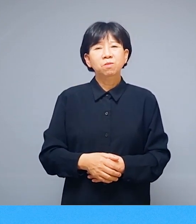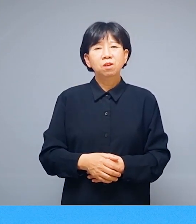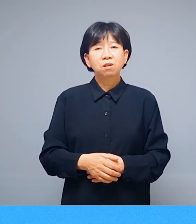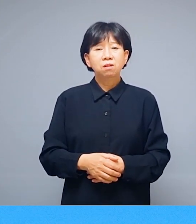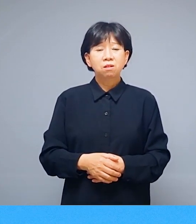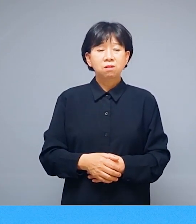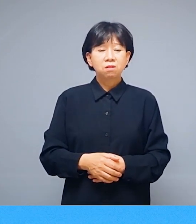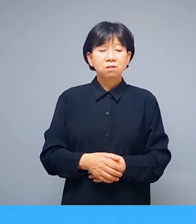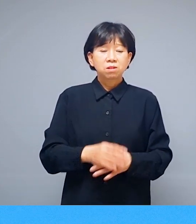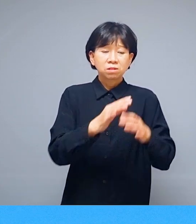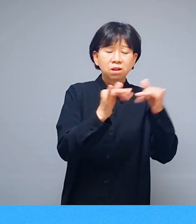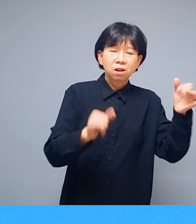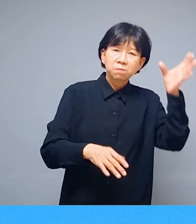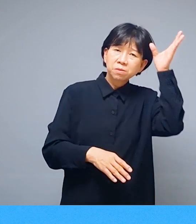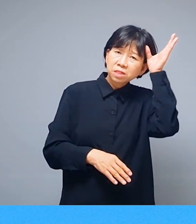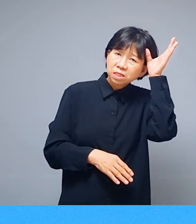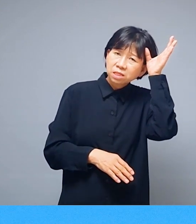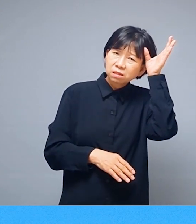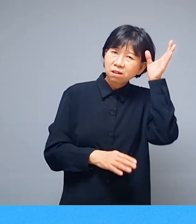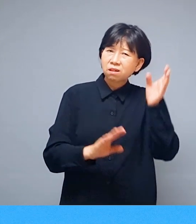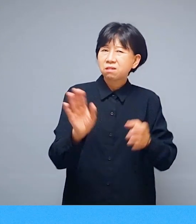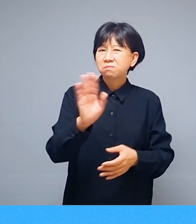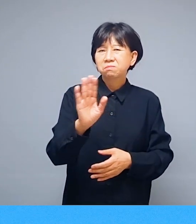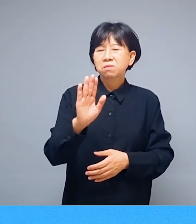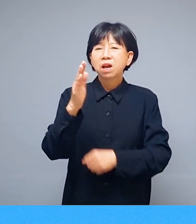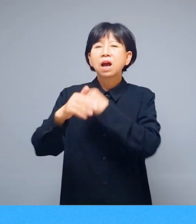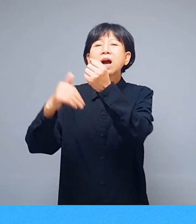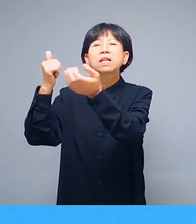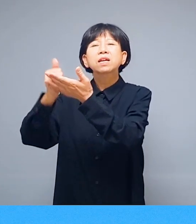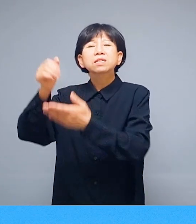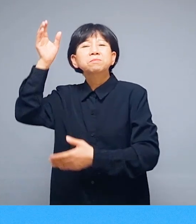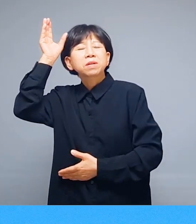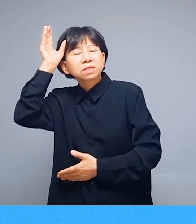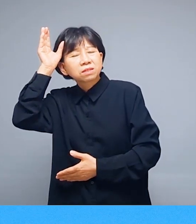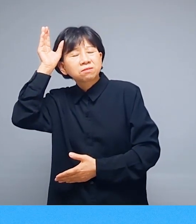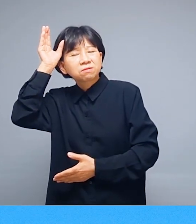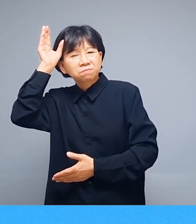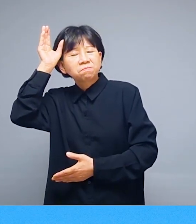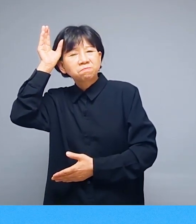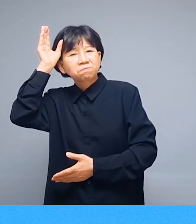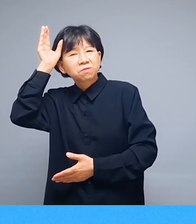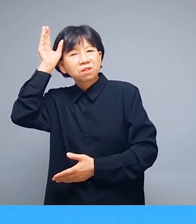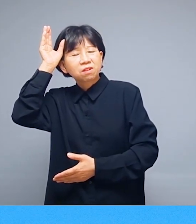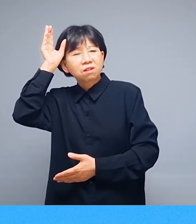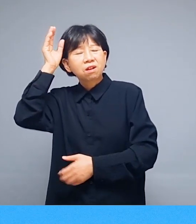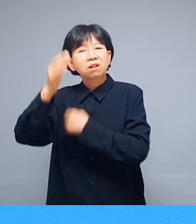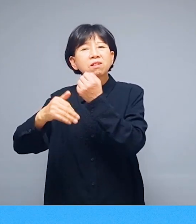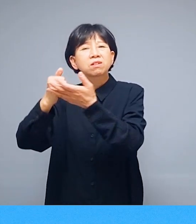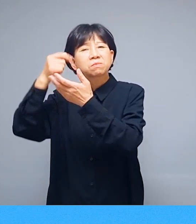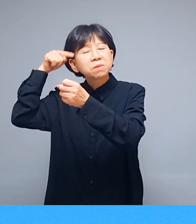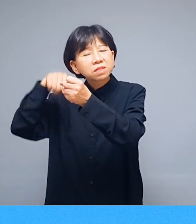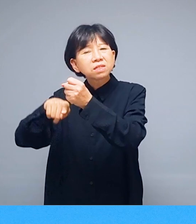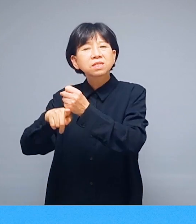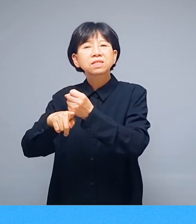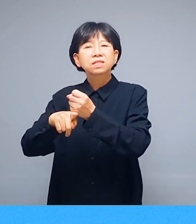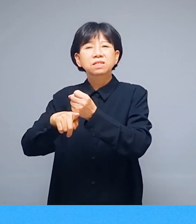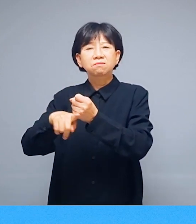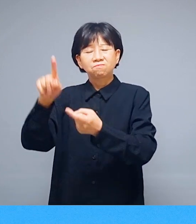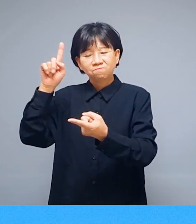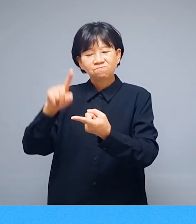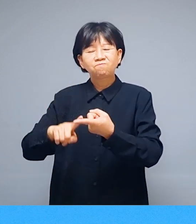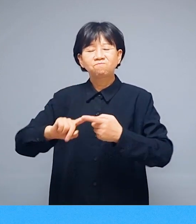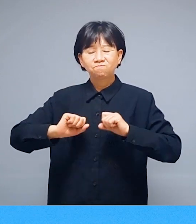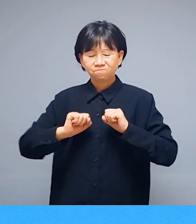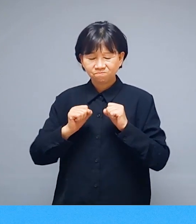사람들의 기대가 아닌 하나님의 뜻을 따라 우리의 죄를 짊어지시고 골고다 언덕을 향해 조용히